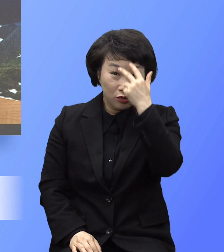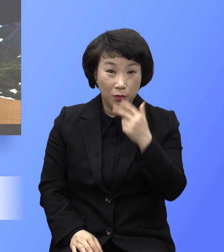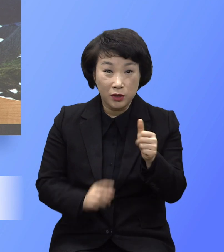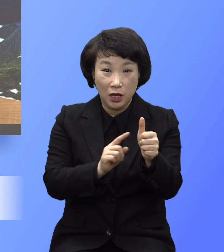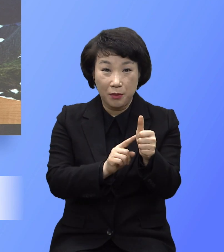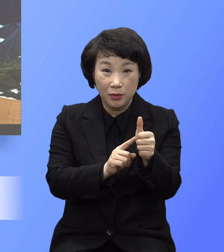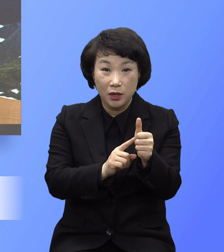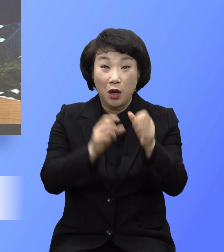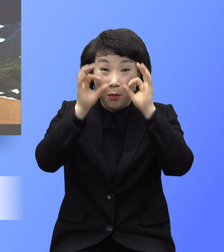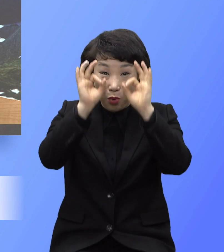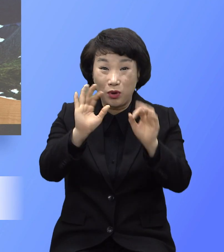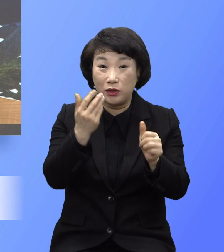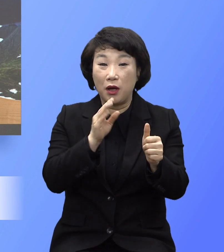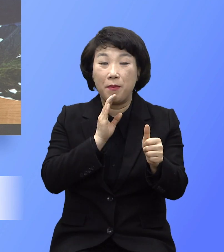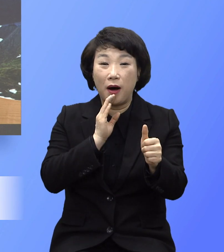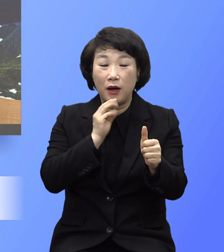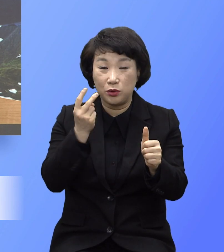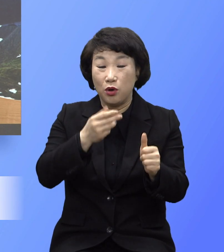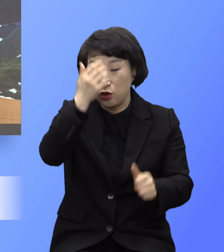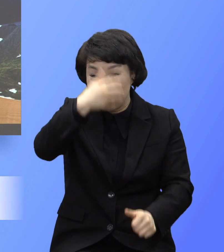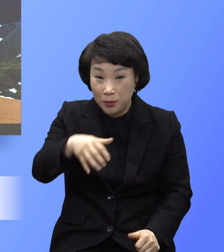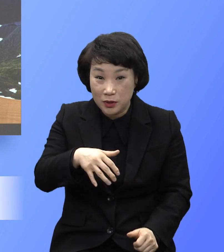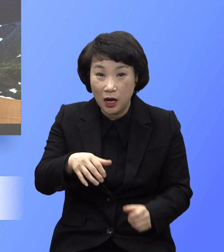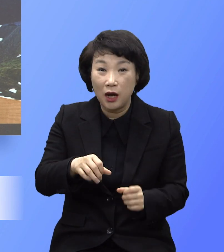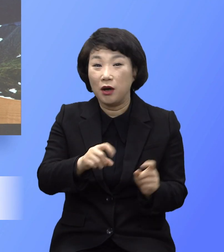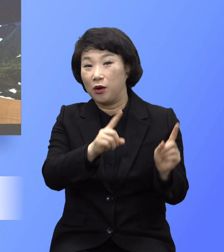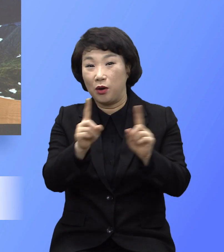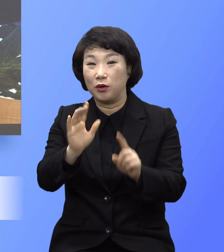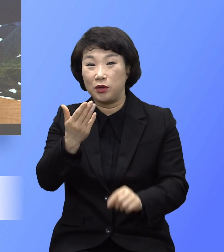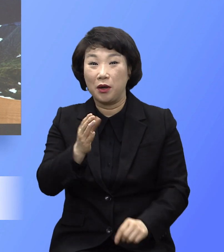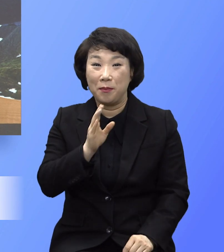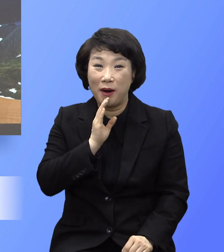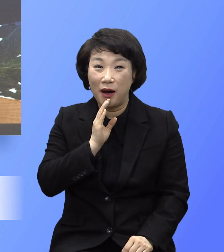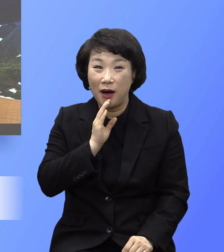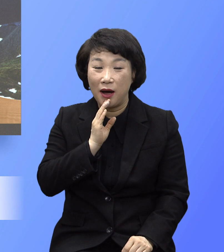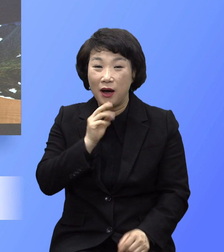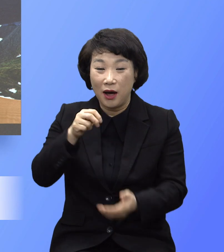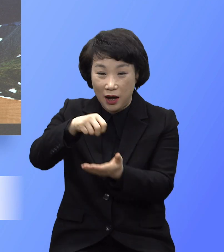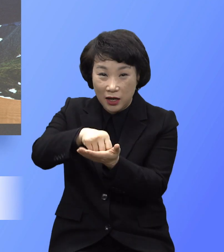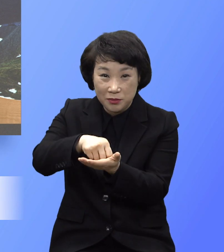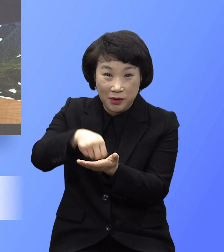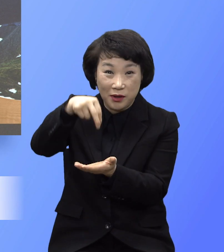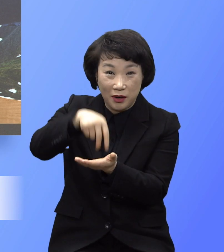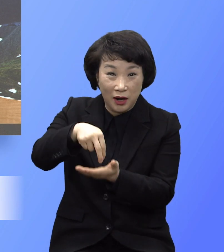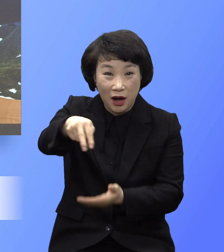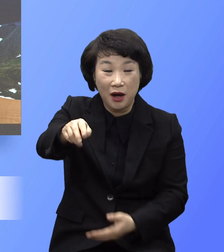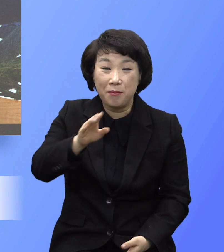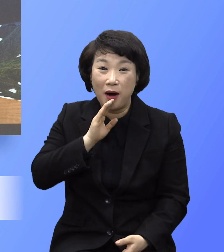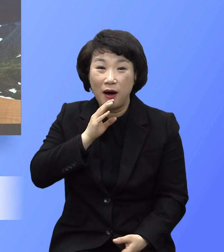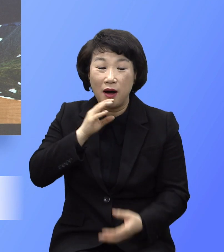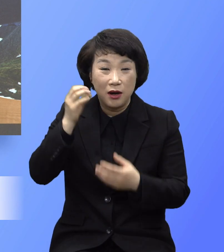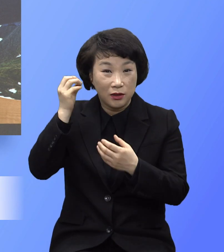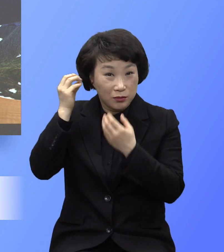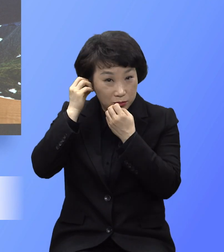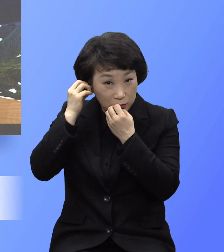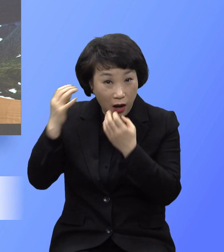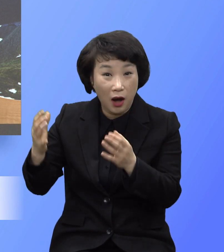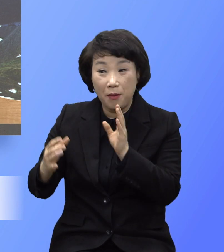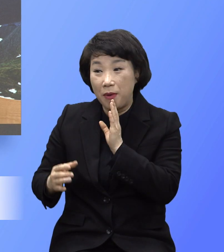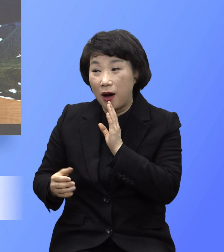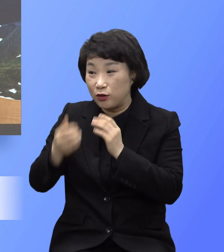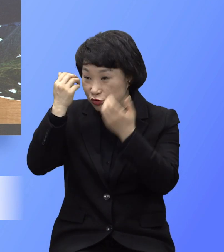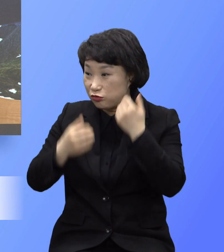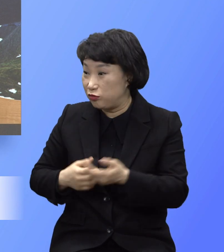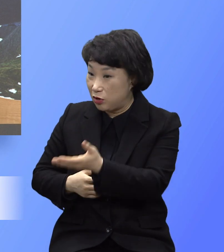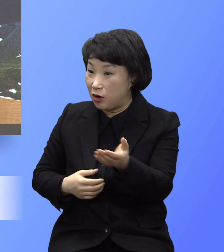소경이 치료받고도, 중병자가 치료받고도, 안진뱅이가 일어나고도, 주먹아리가 듣고도